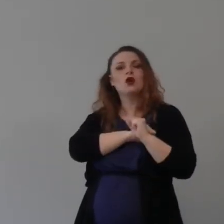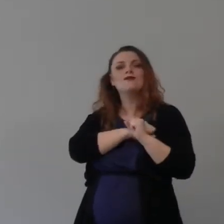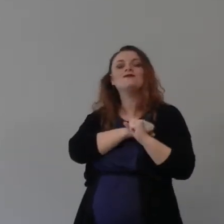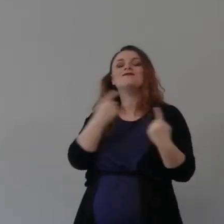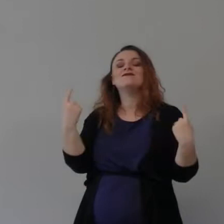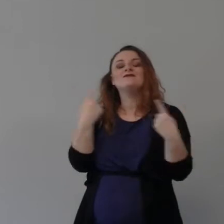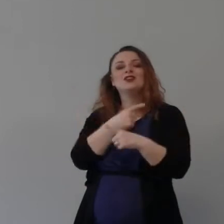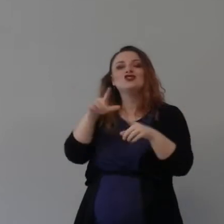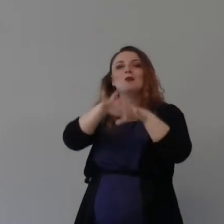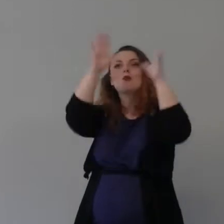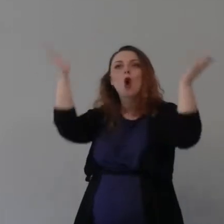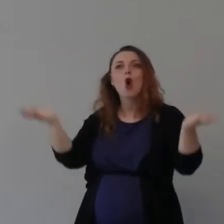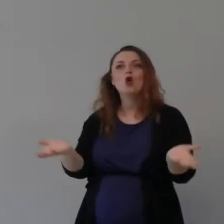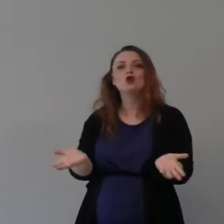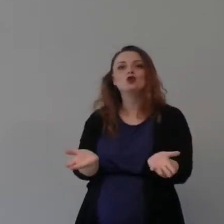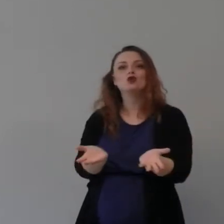ucciso quella fede.